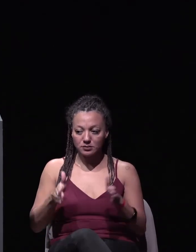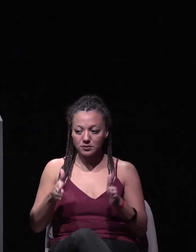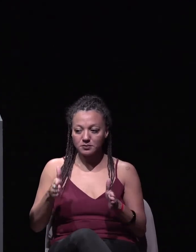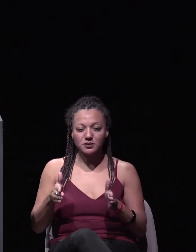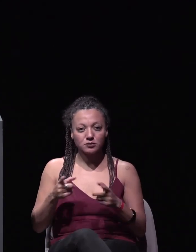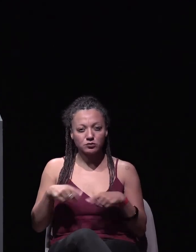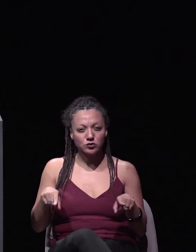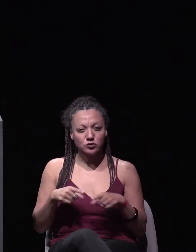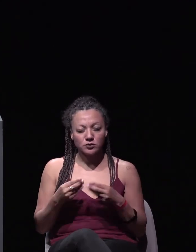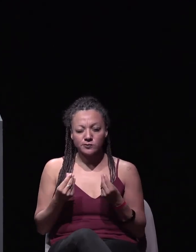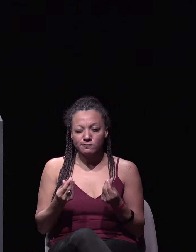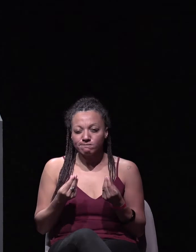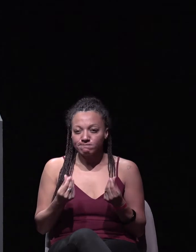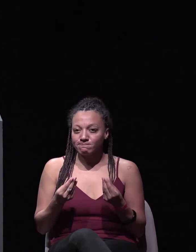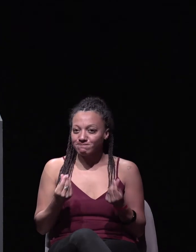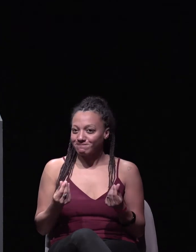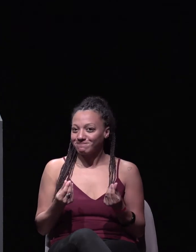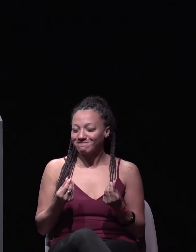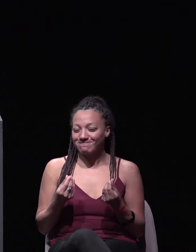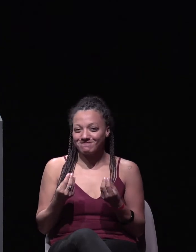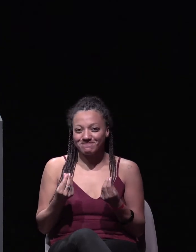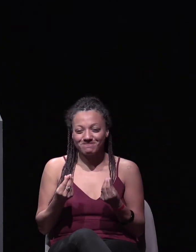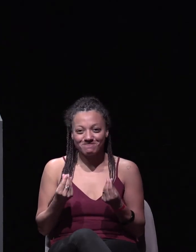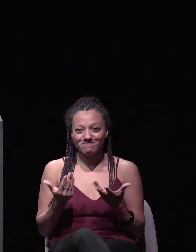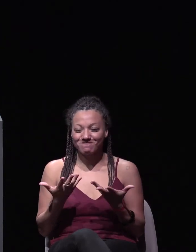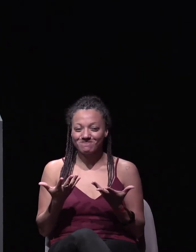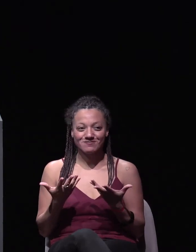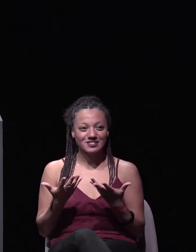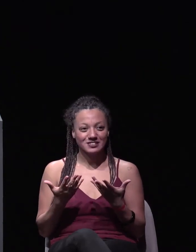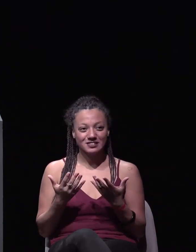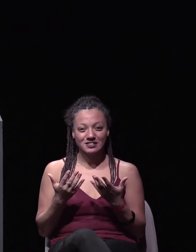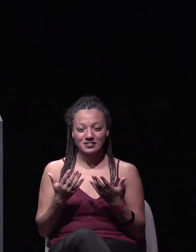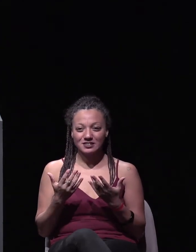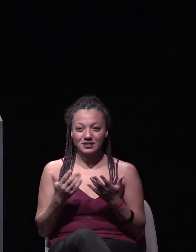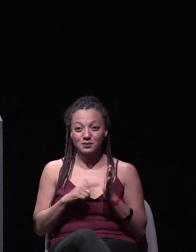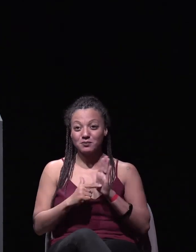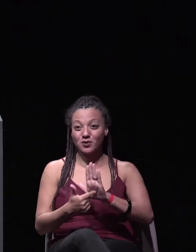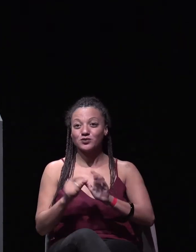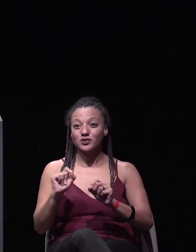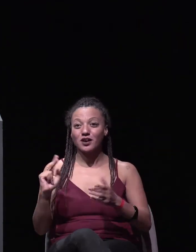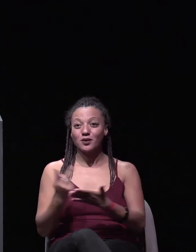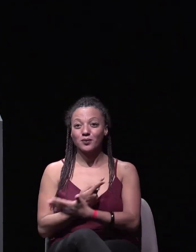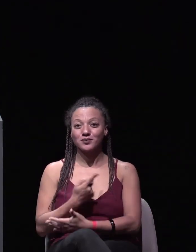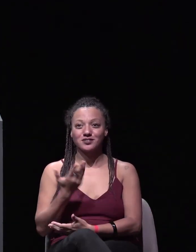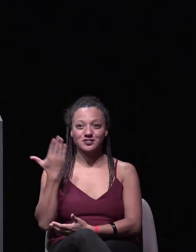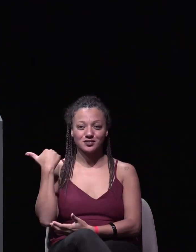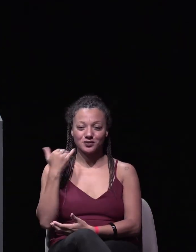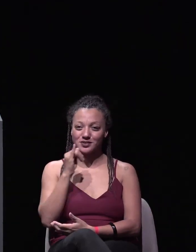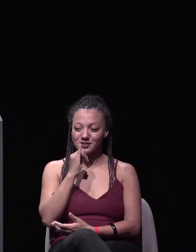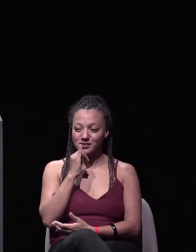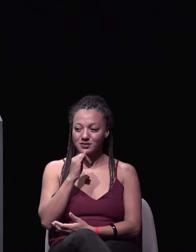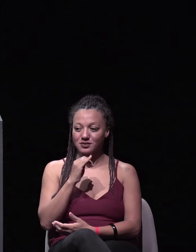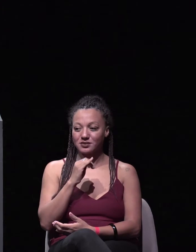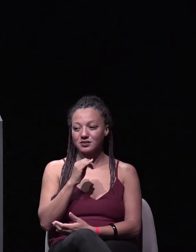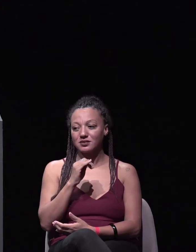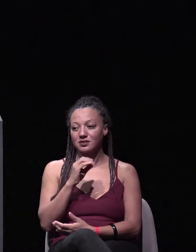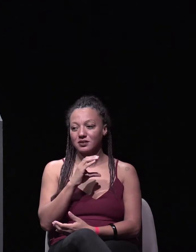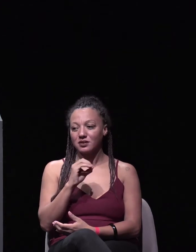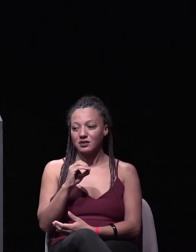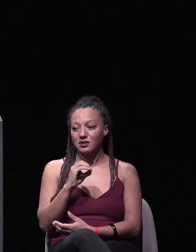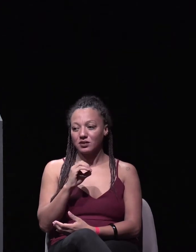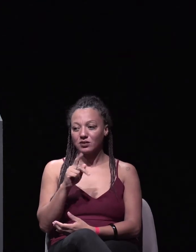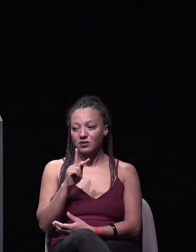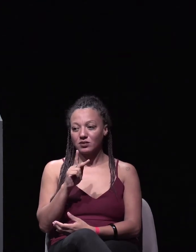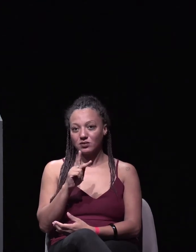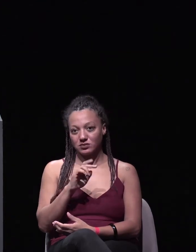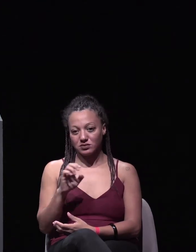assim como a obra do Melvin, vai espelhar os acontecimentos, né? Você tem o Coltrane, por exemplo, em 63 também, lança